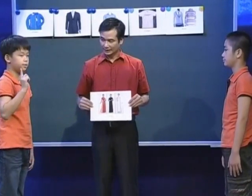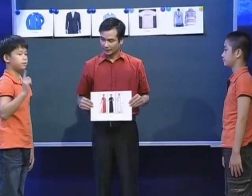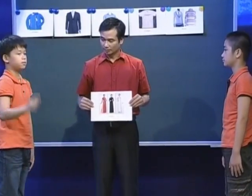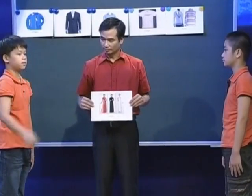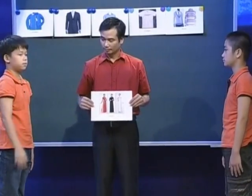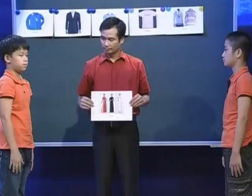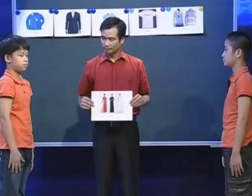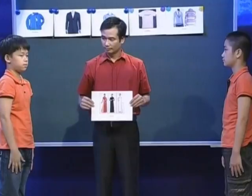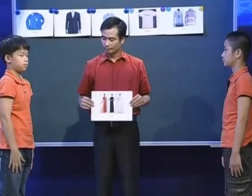Đố bạn biết đây là áo gì?